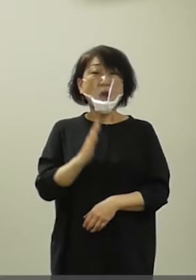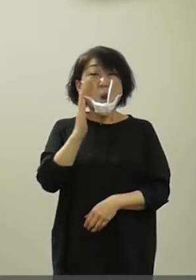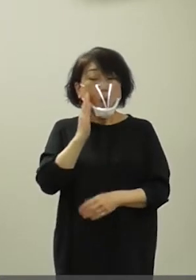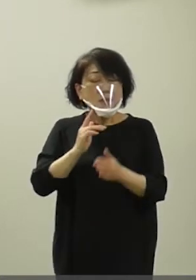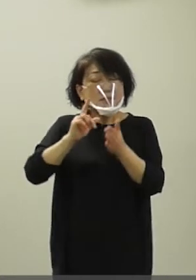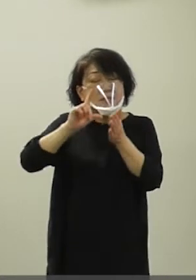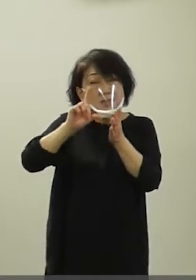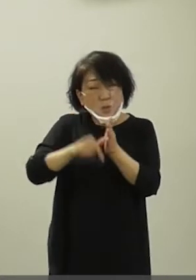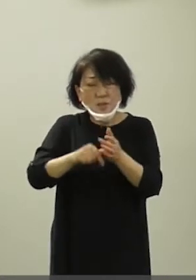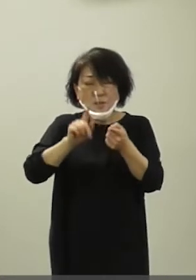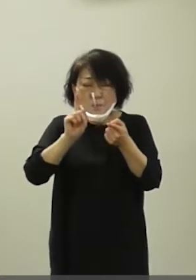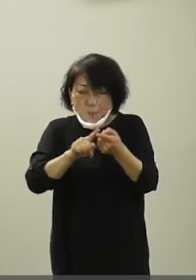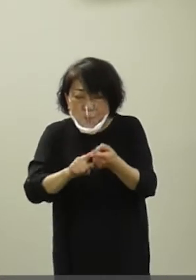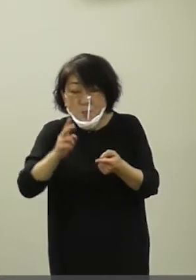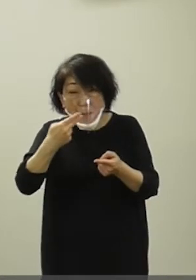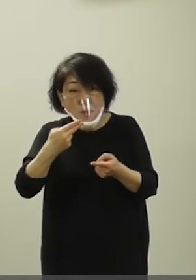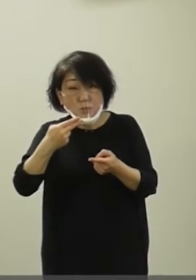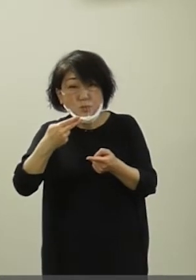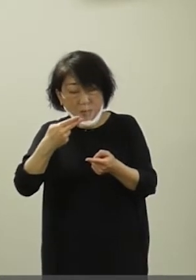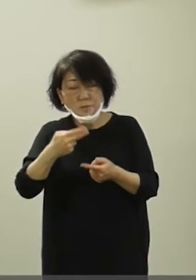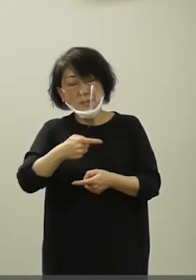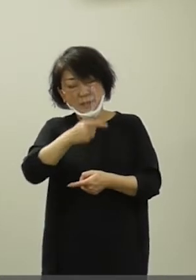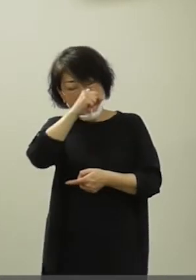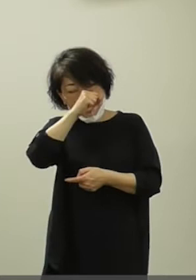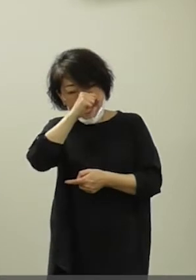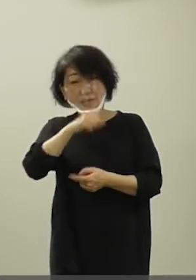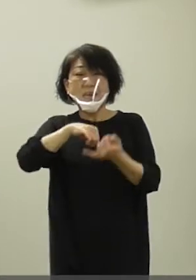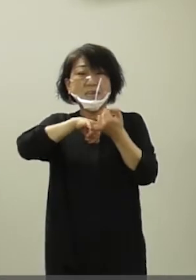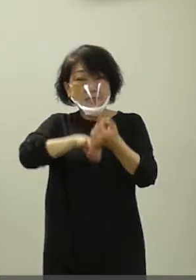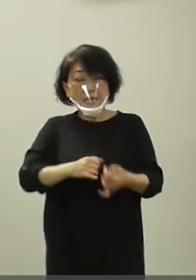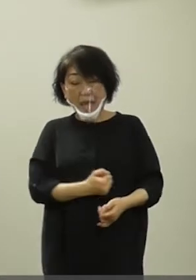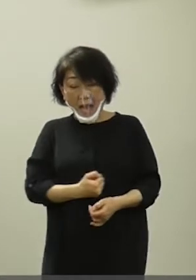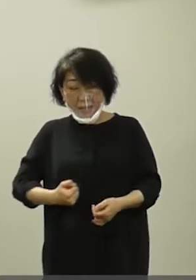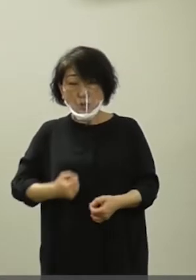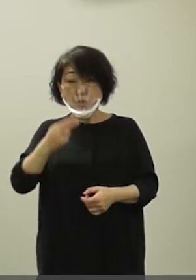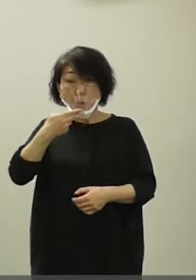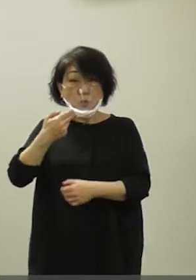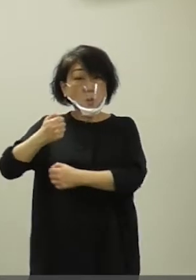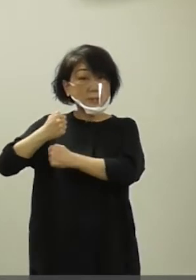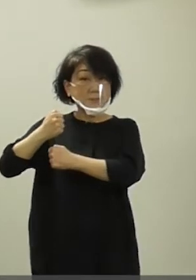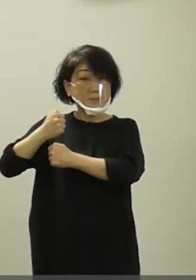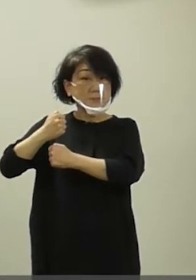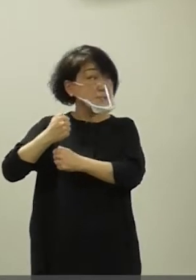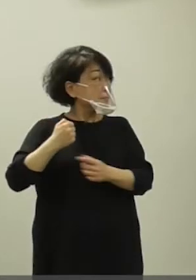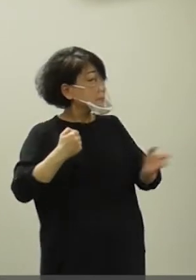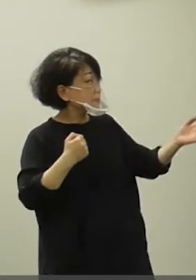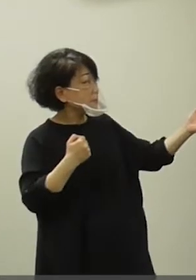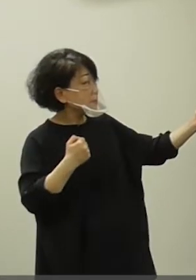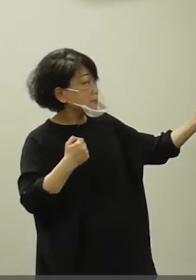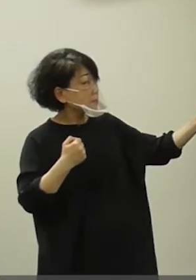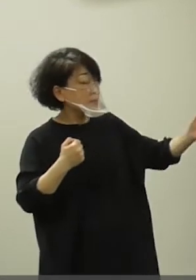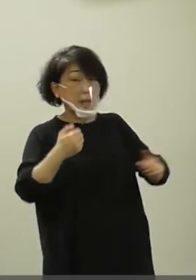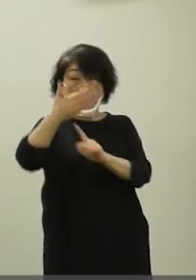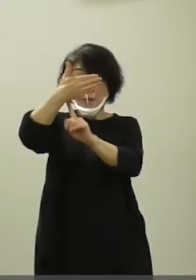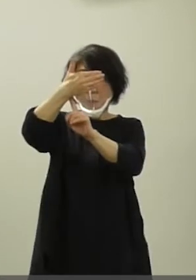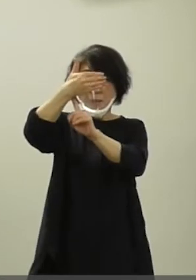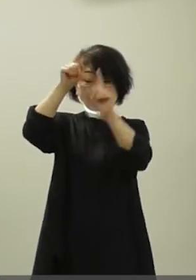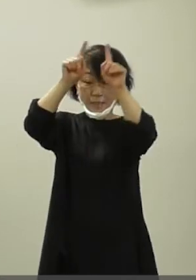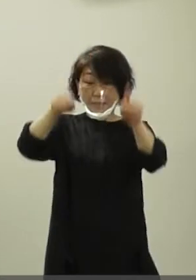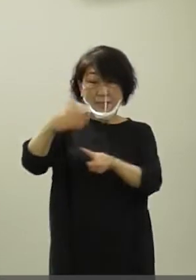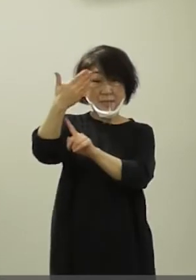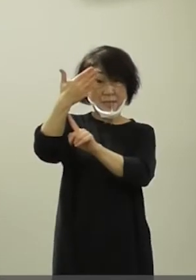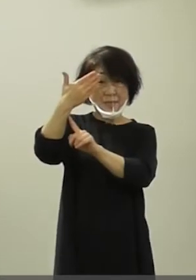のうちに言うことでぜひこのあいづ食の二之堀上げているお店で